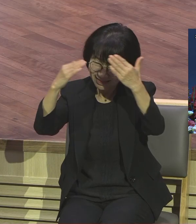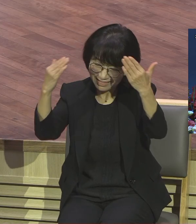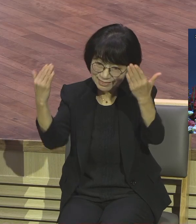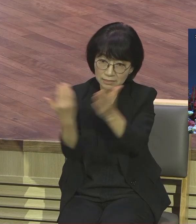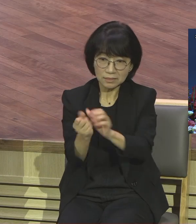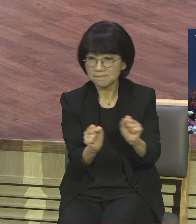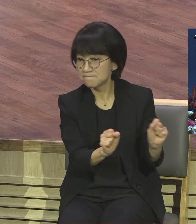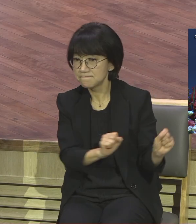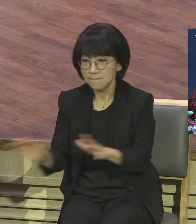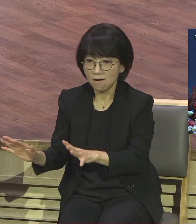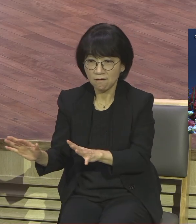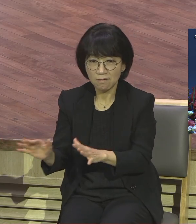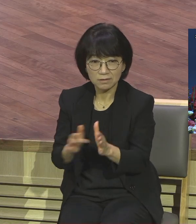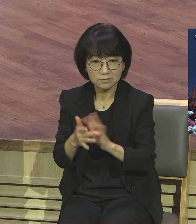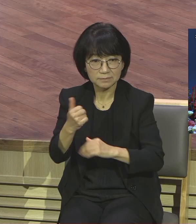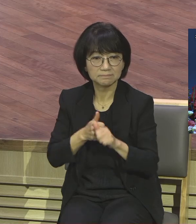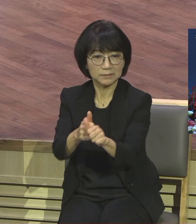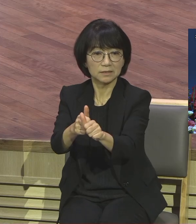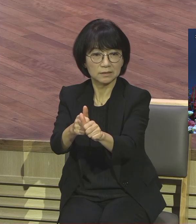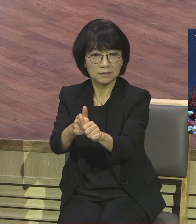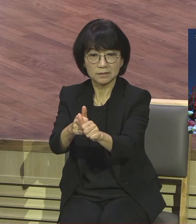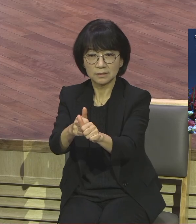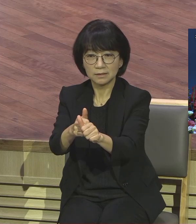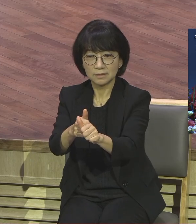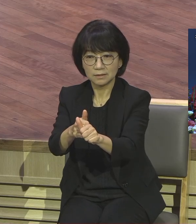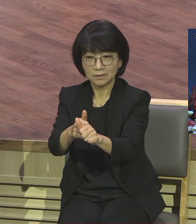모든 것을 버리고 따르니라.